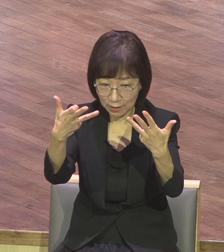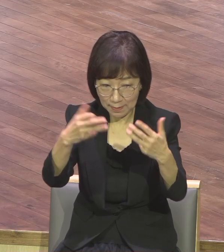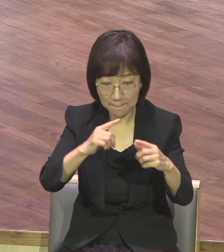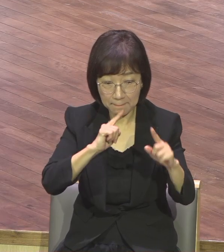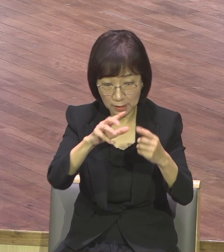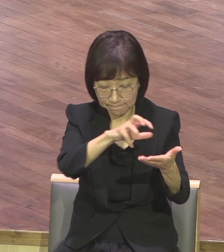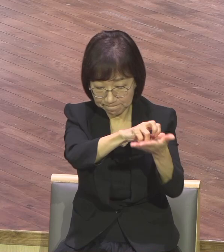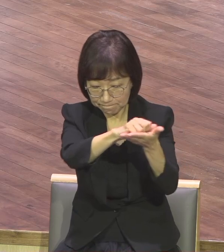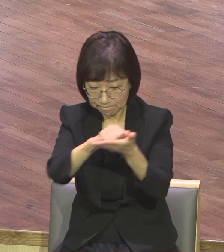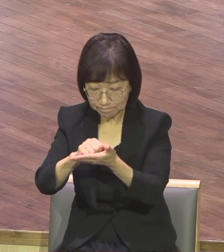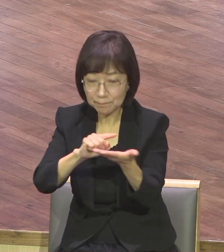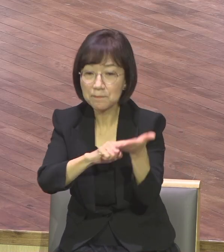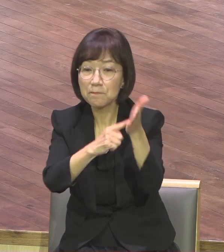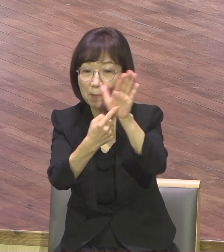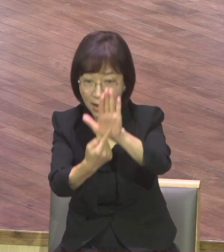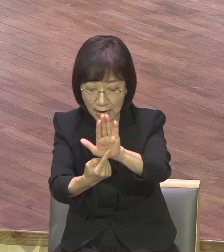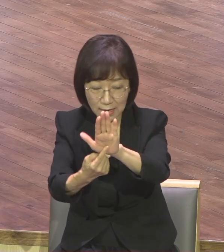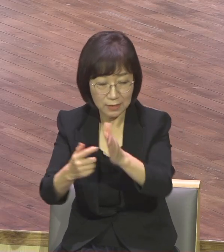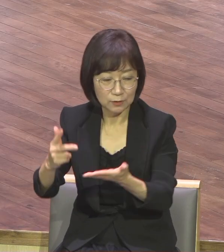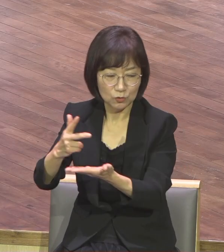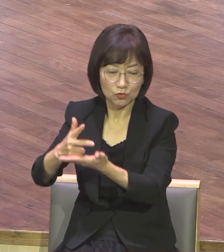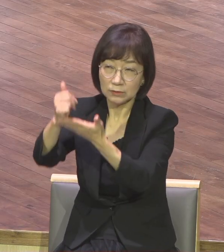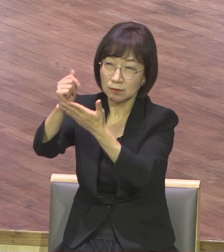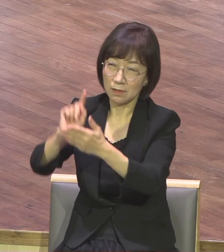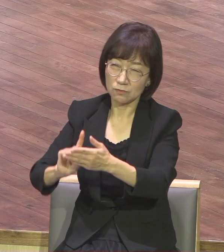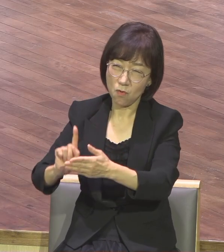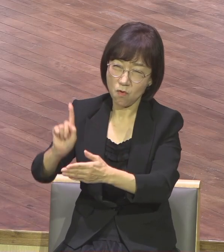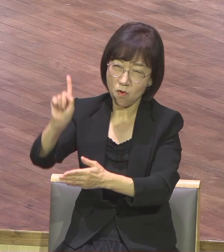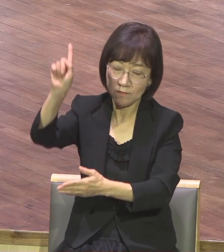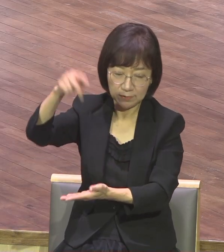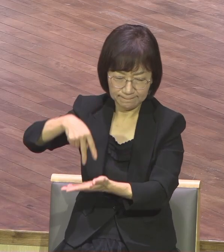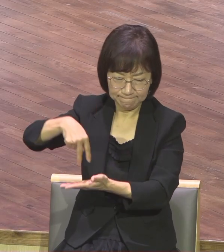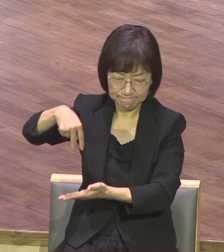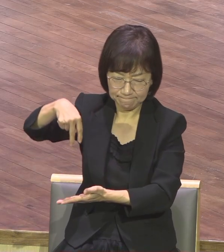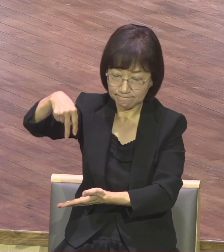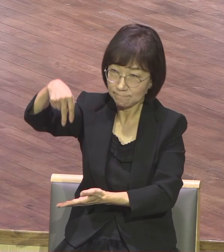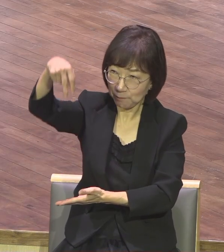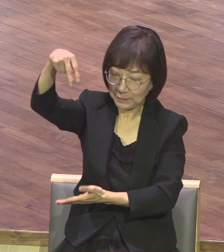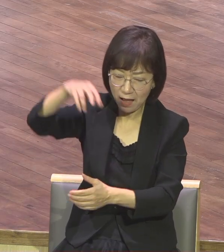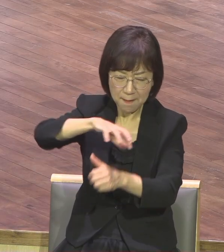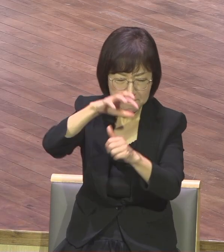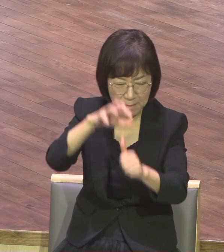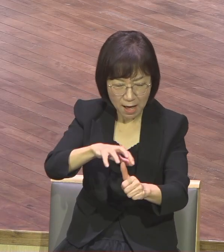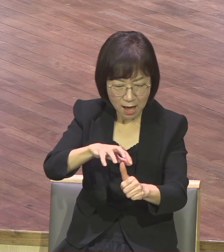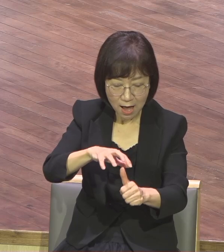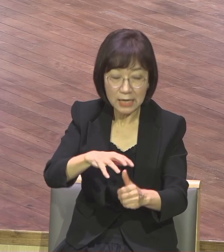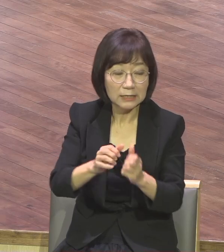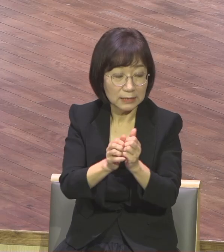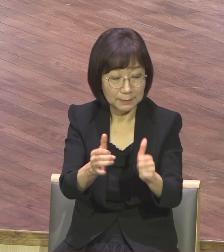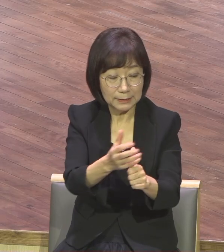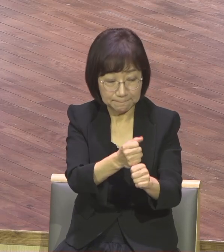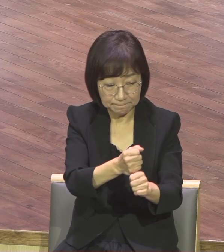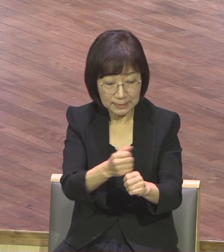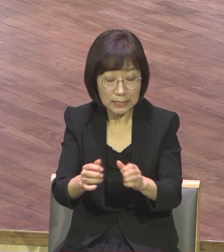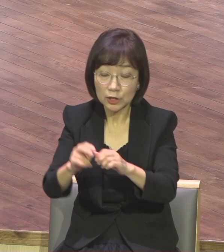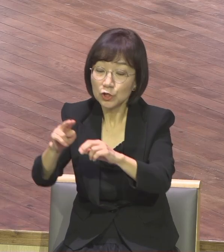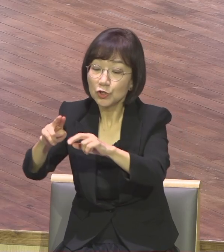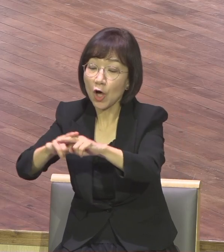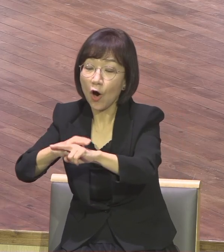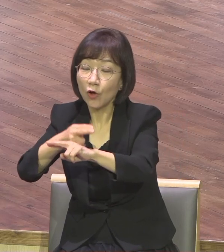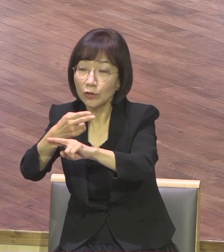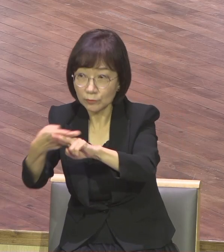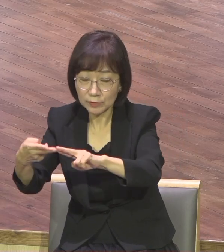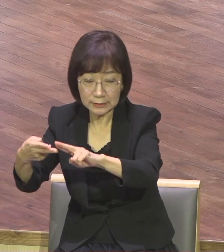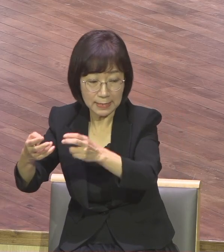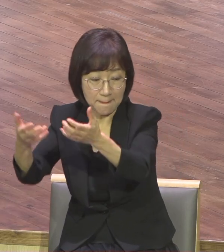인용했죠. 주께서 높은 곳으로 오르시며 사로잡은 자들을 취하시고 선물들을 사람에게서